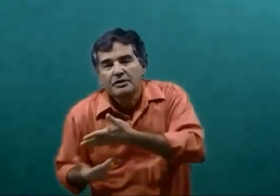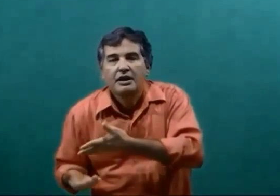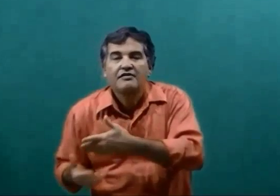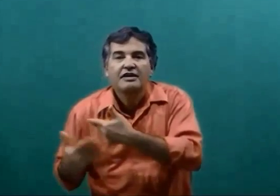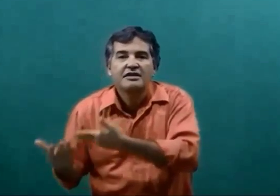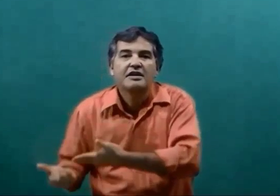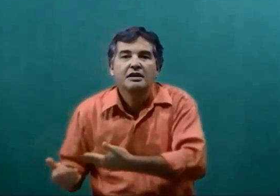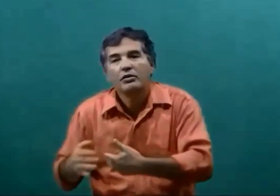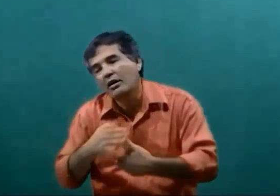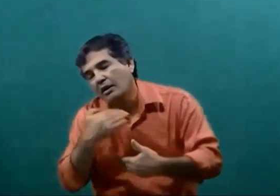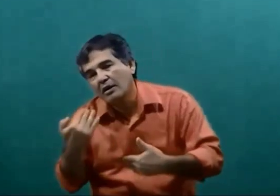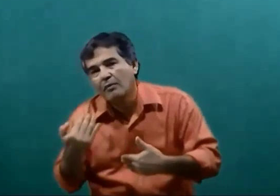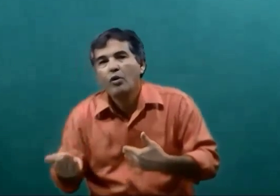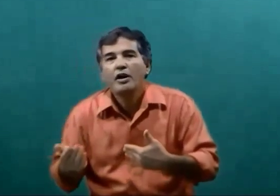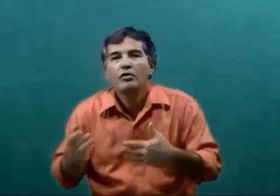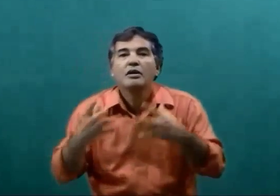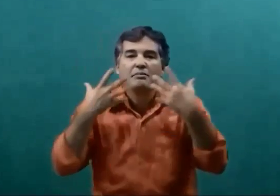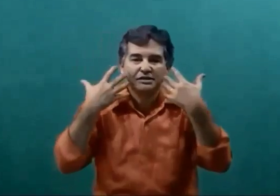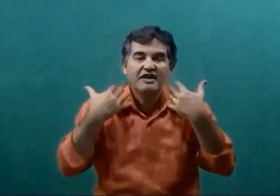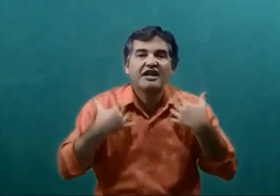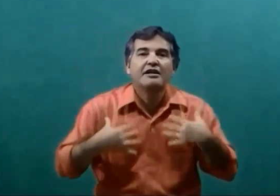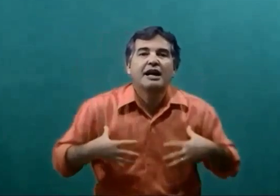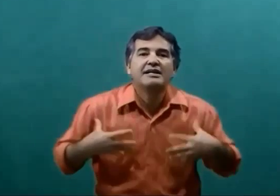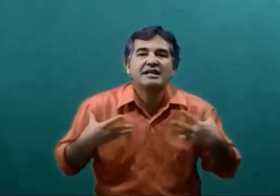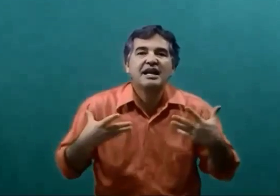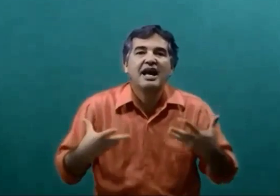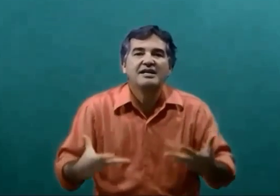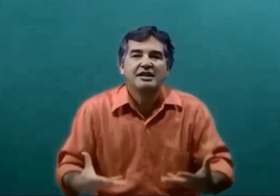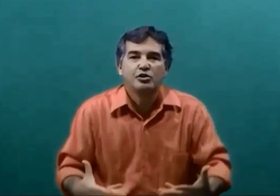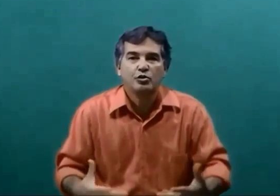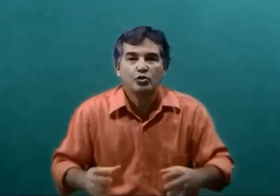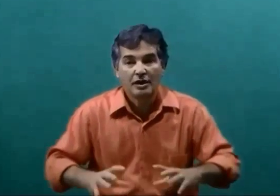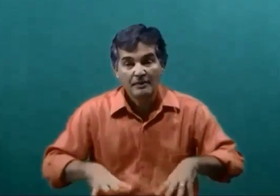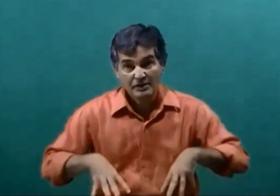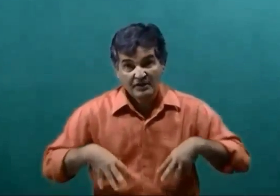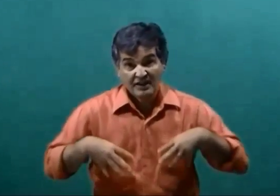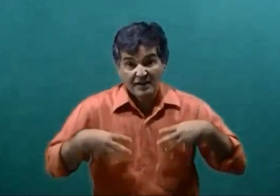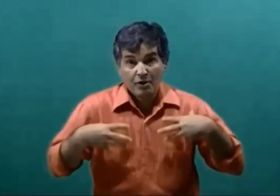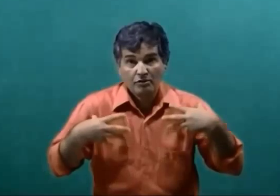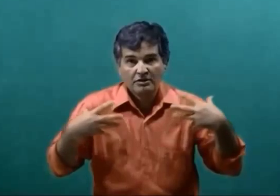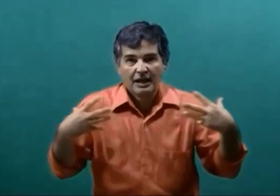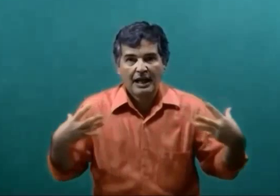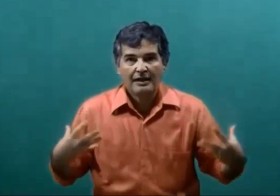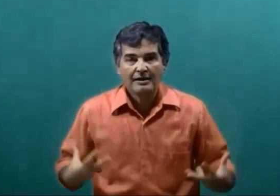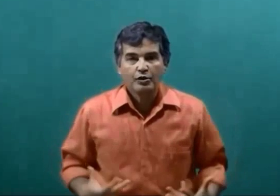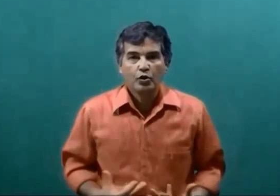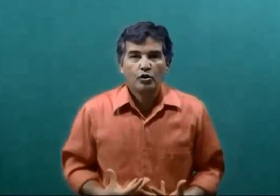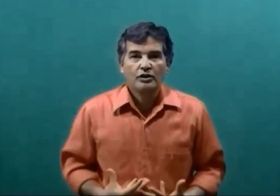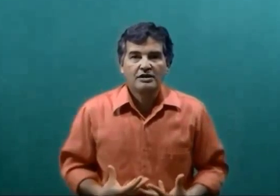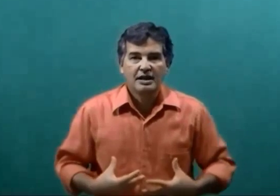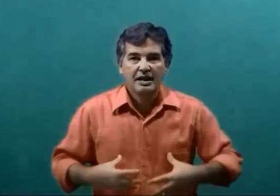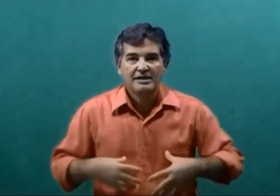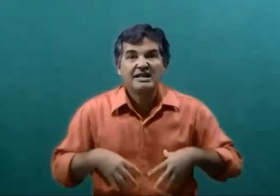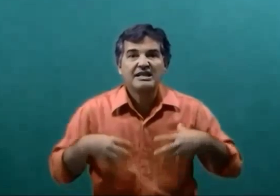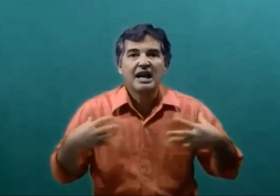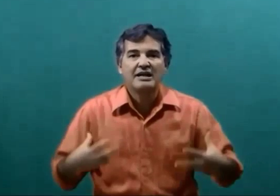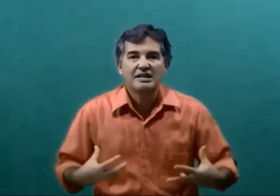E aí vai dizer então que morreu, mas vai ter que trazer essa estrutura, você vai ter que montar toda essa